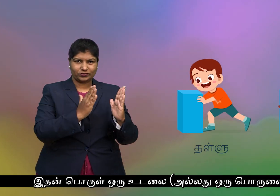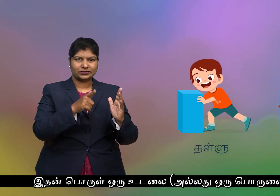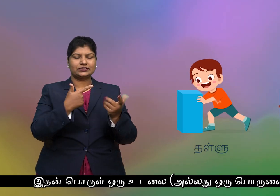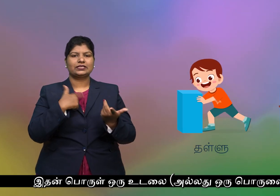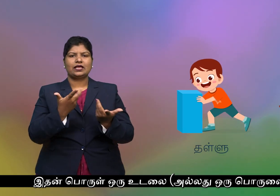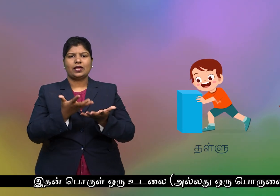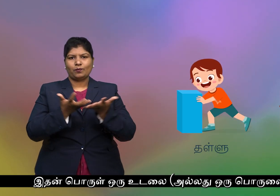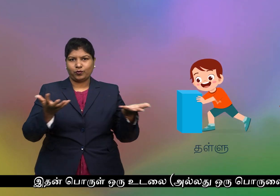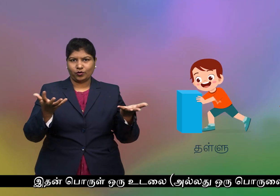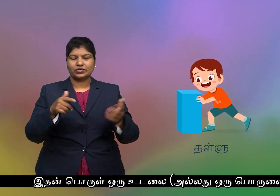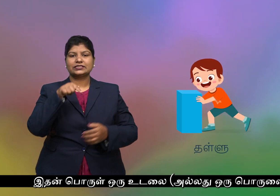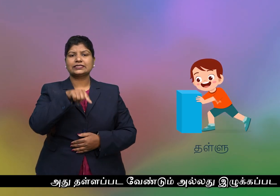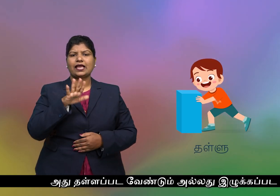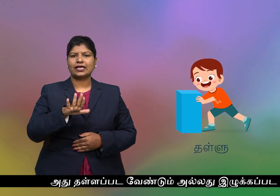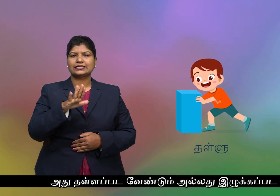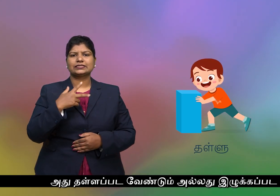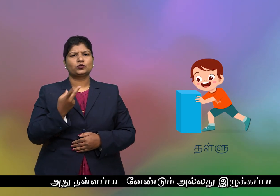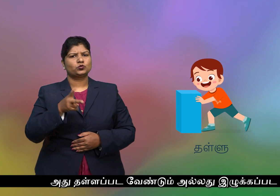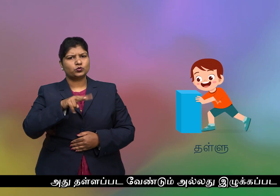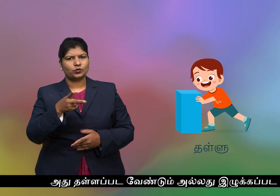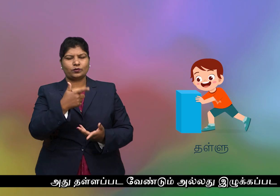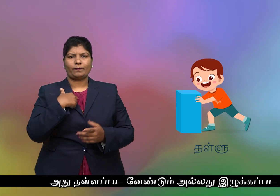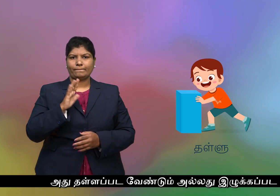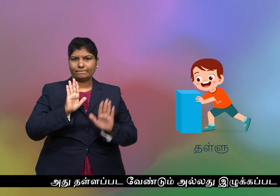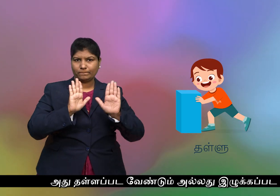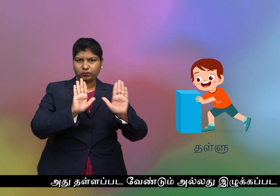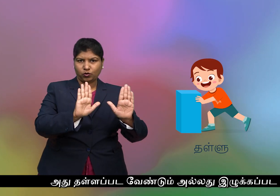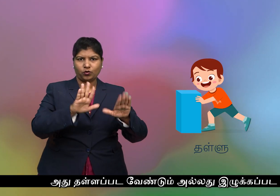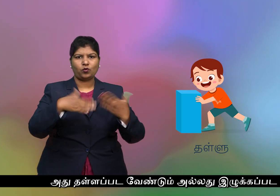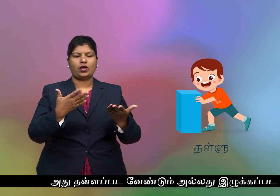பொருளை நகர்த்துவது அது தள்ளப்பட வேண்டும் அல்லது இழுக்கப்பட வேண்டும்.